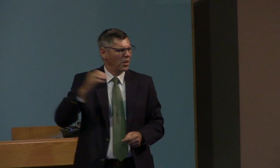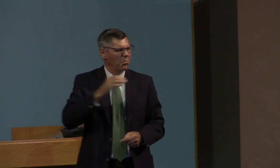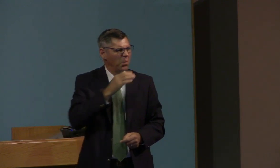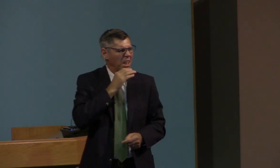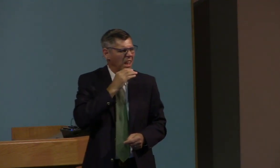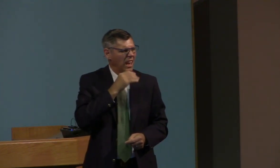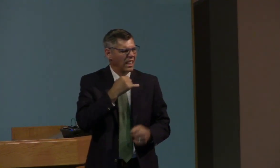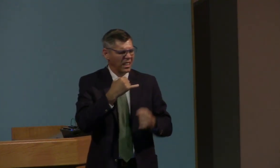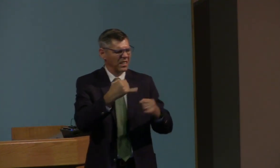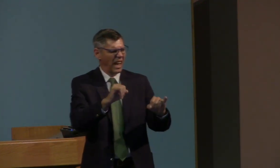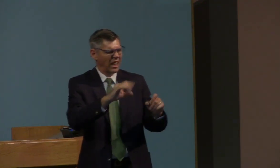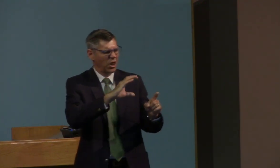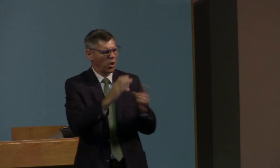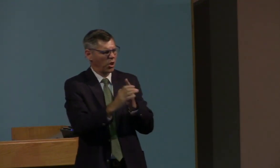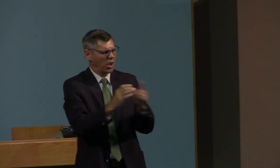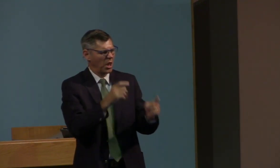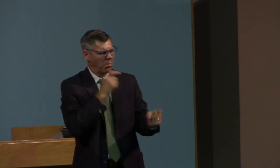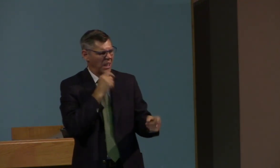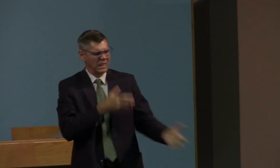beteken eintlik slegte kultuur, mens.